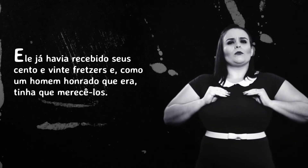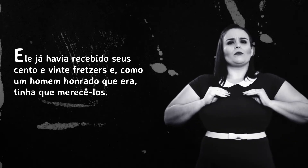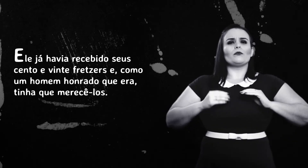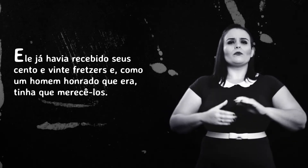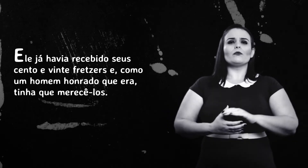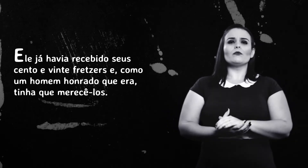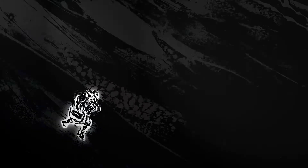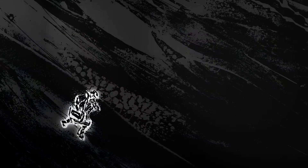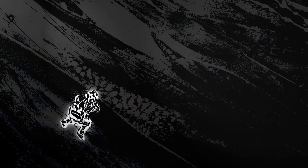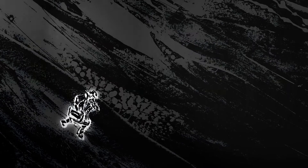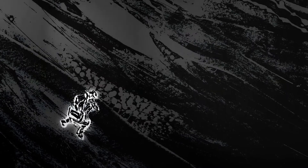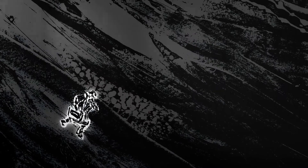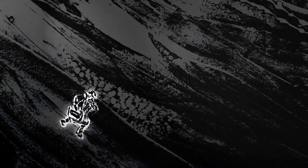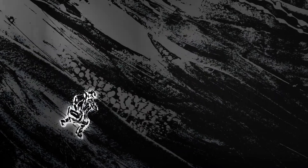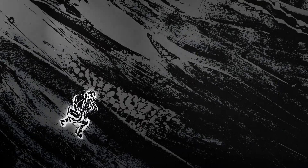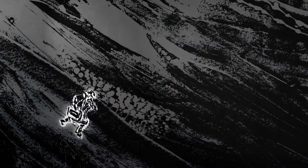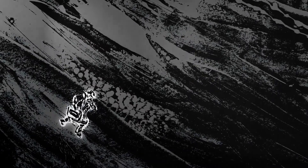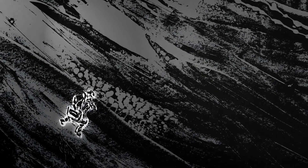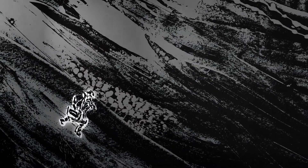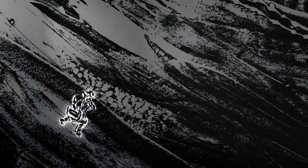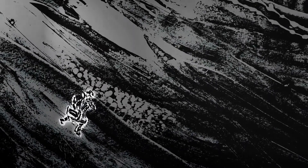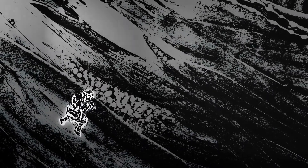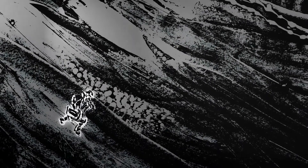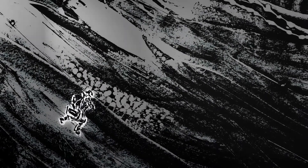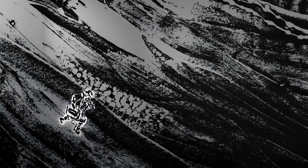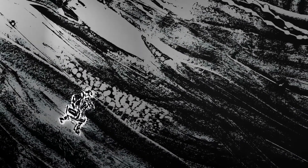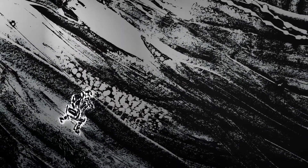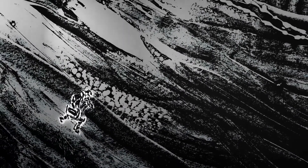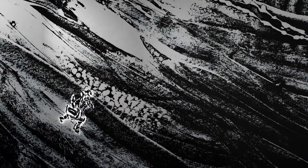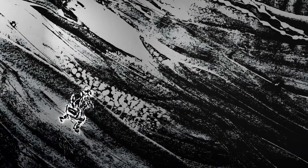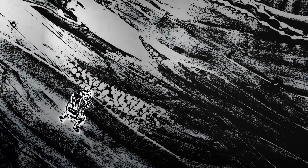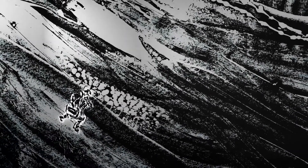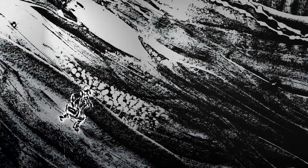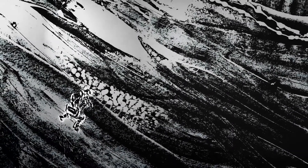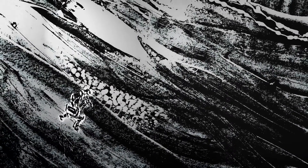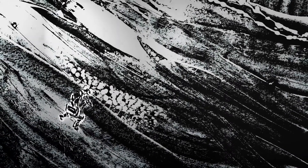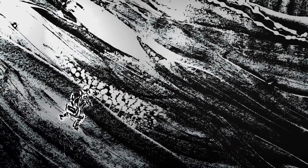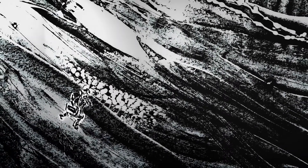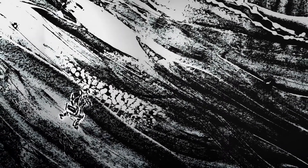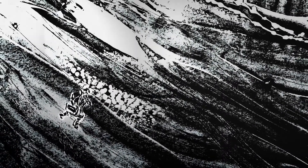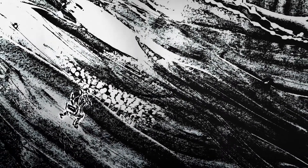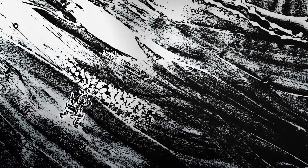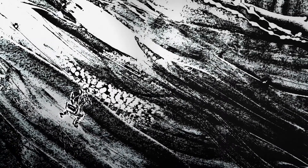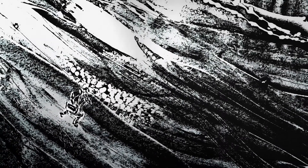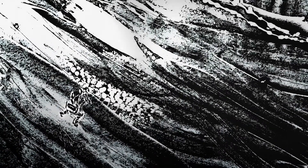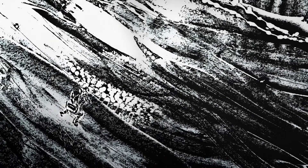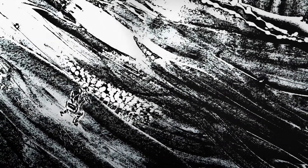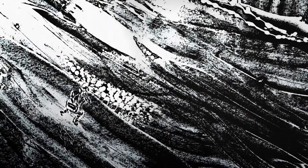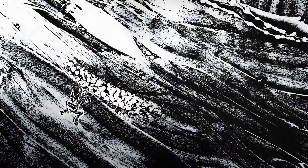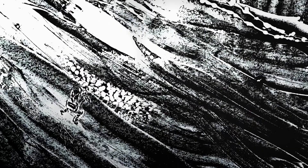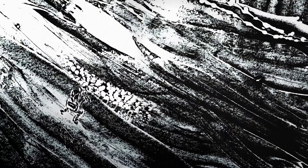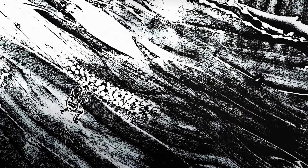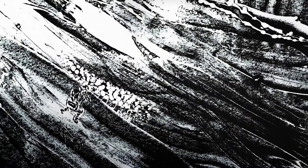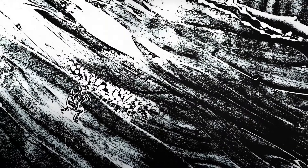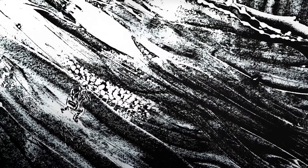merecê-los. Em uma íngreme escorregadia encosta, o Dr. Trifulgas caminha sozinho. Uma enorme e